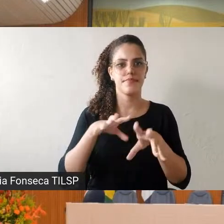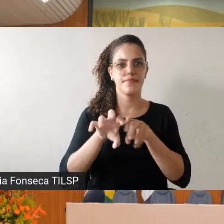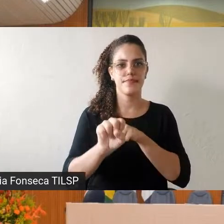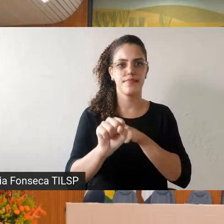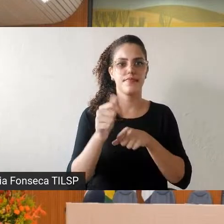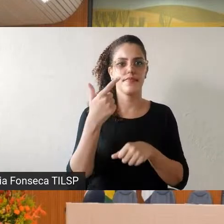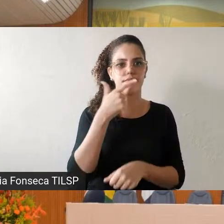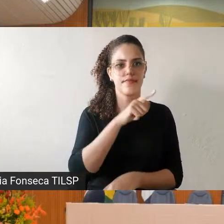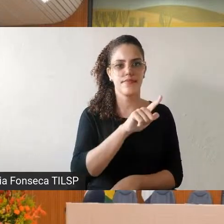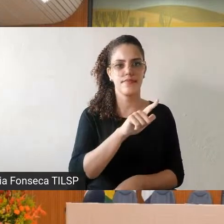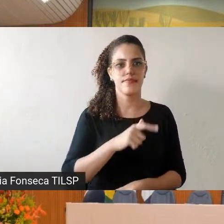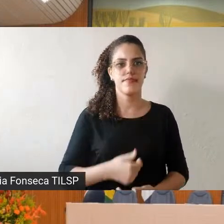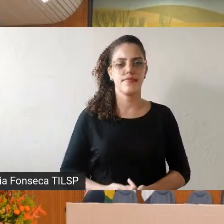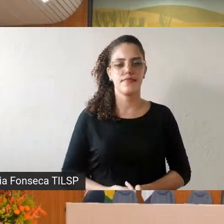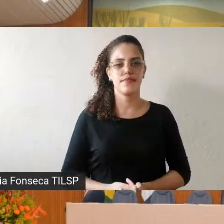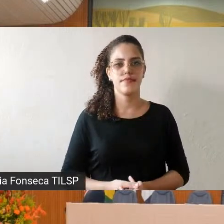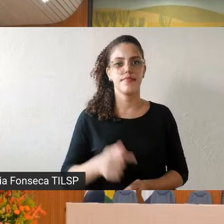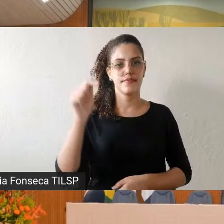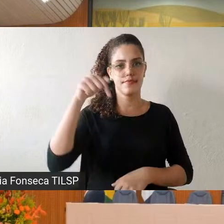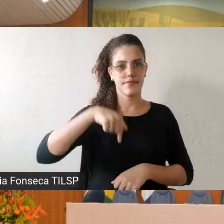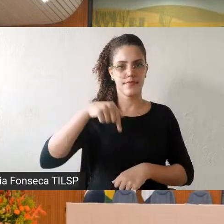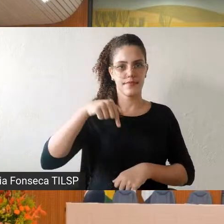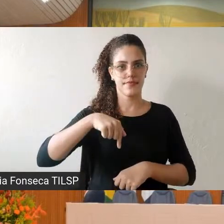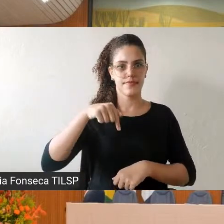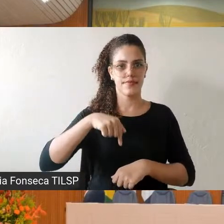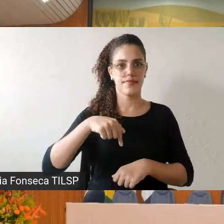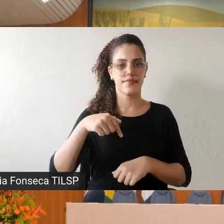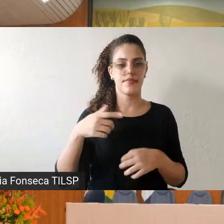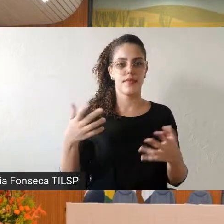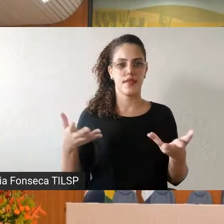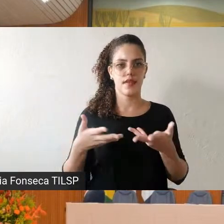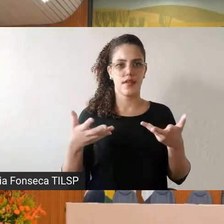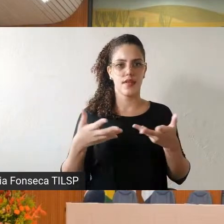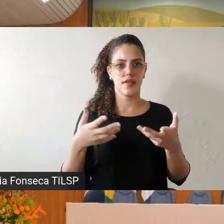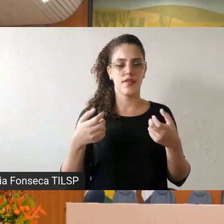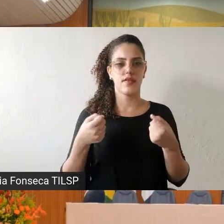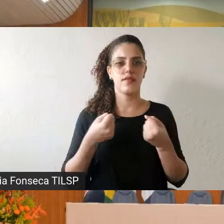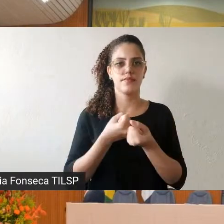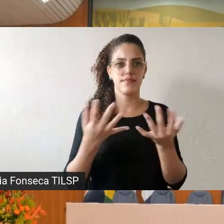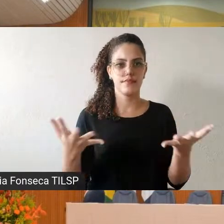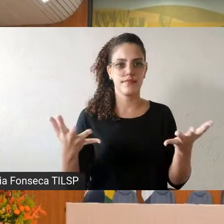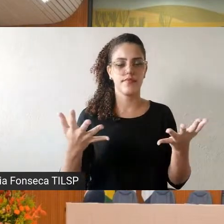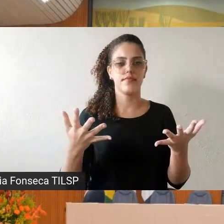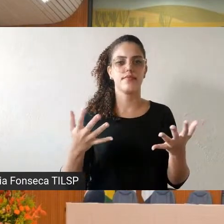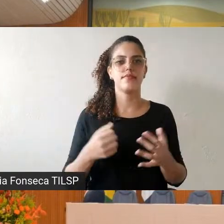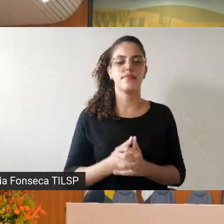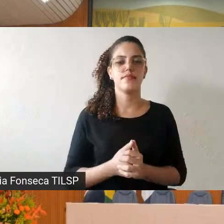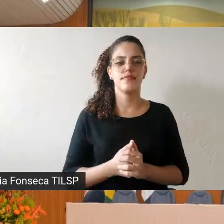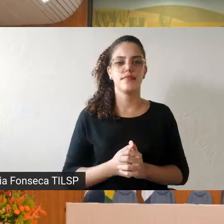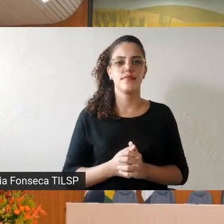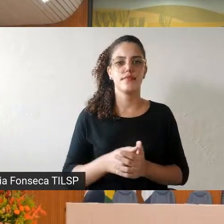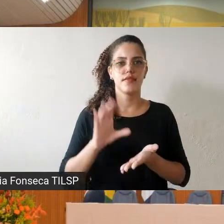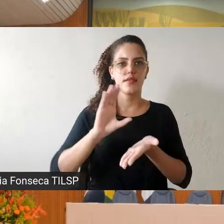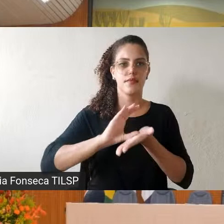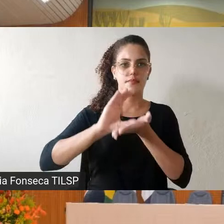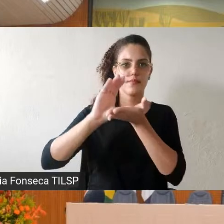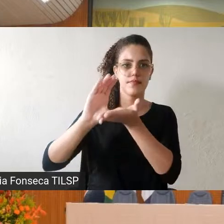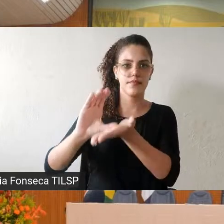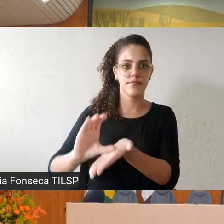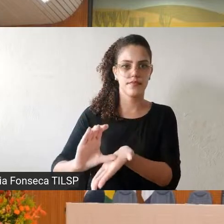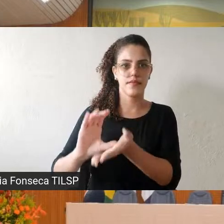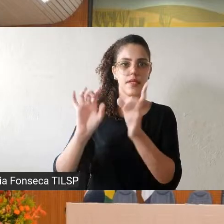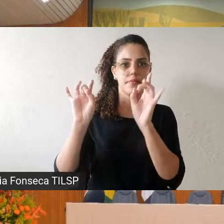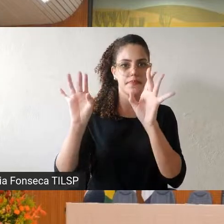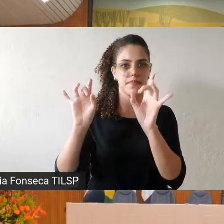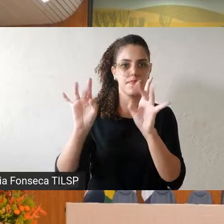nós disponibilizamos o auxílio emergencial de inclusão digital